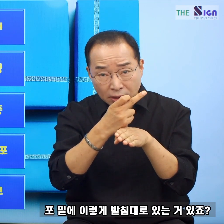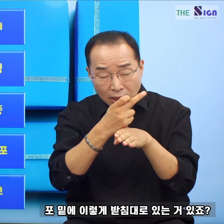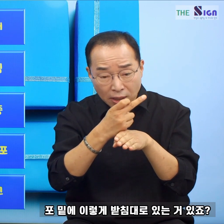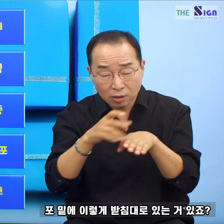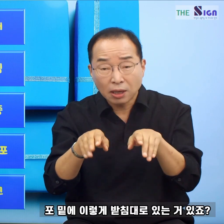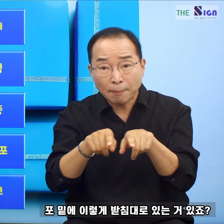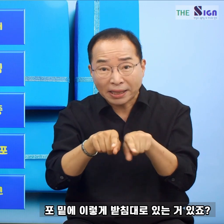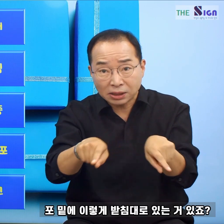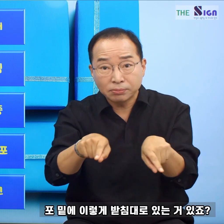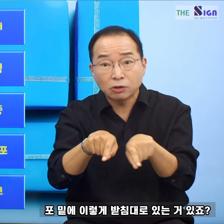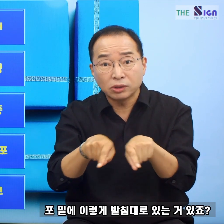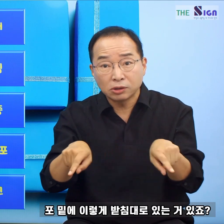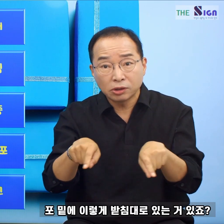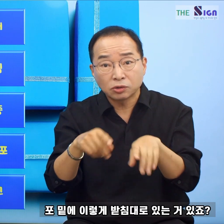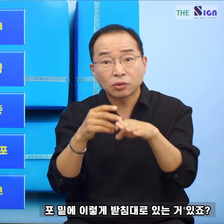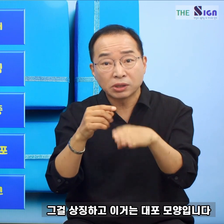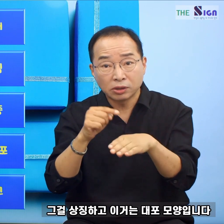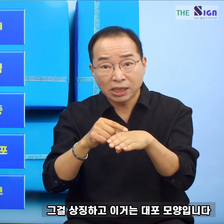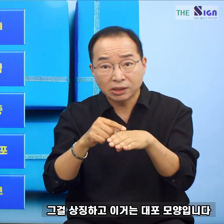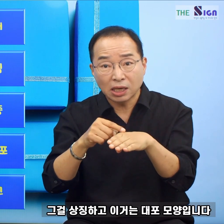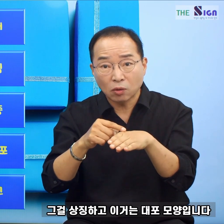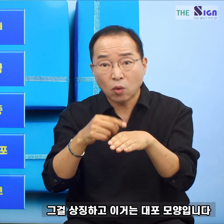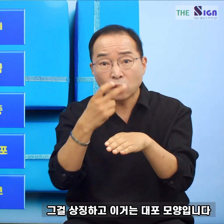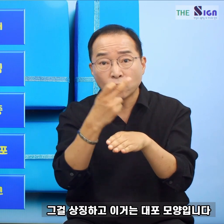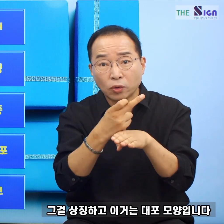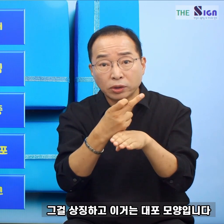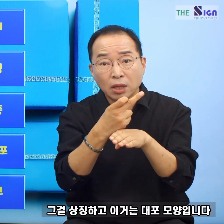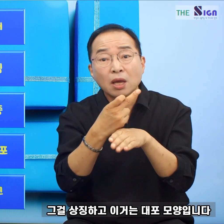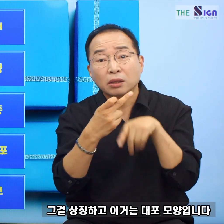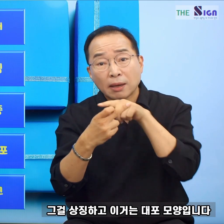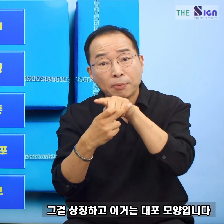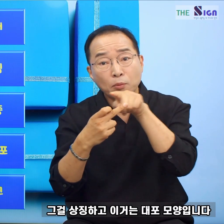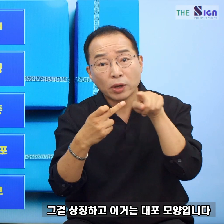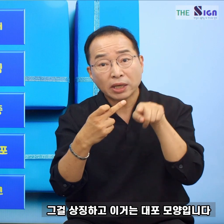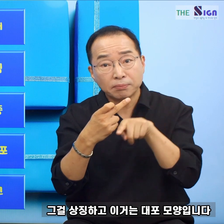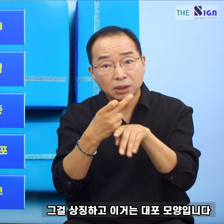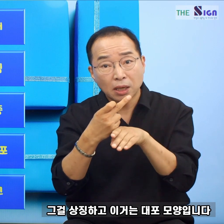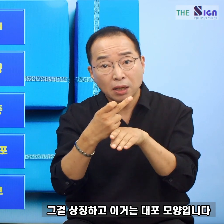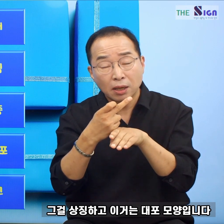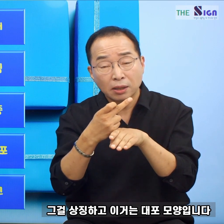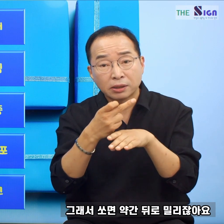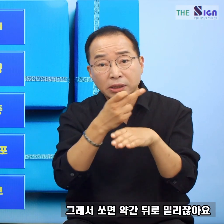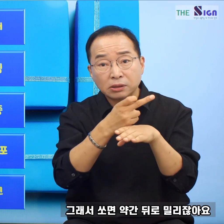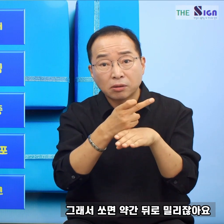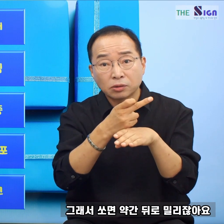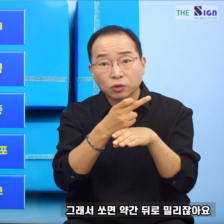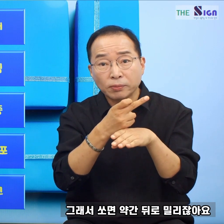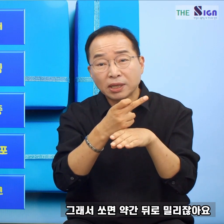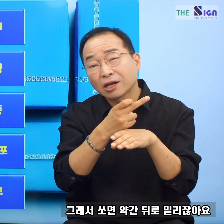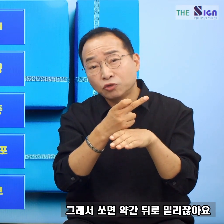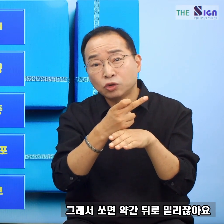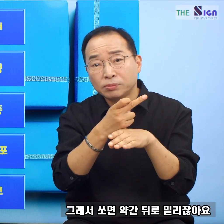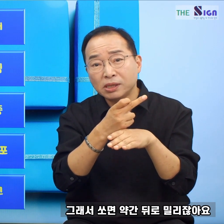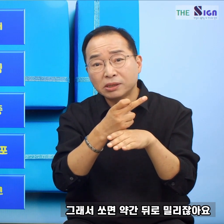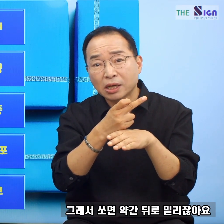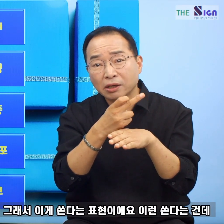밑에 이렇게 받침대로 있는 거 있죠. 그걸 상징하고, 요거는 대포 모양입니다. 그래서 쏘면 약간 뒤로 밀리잖아요.